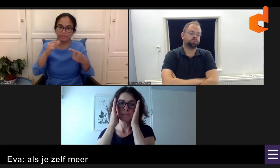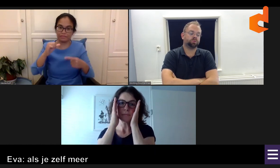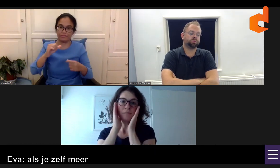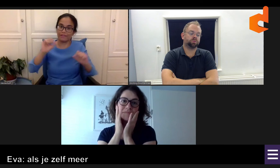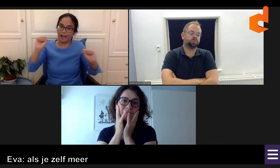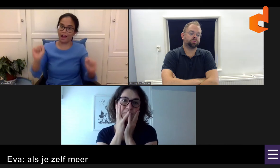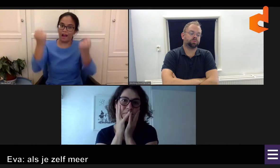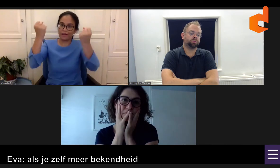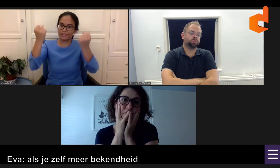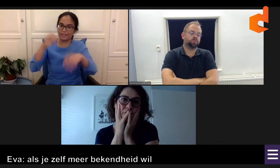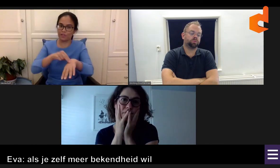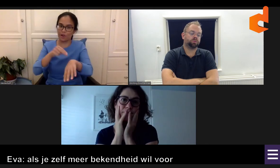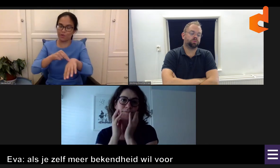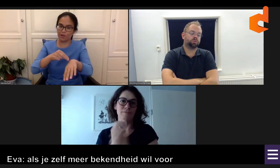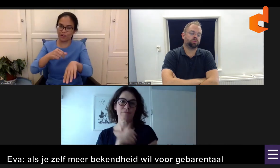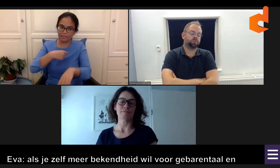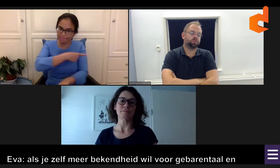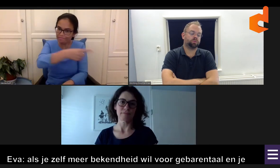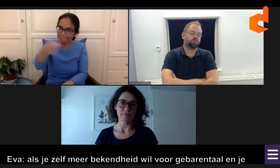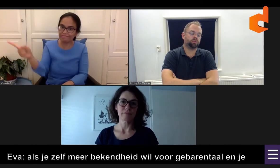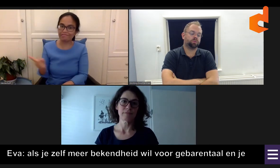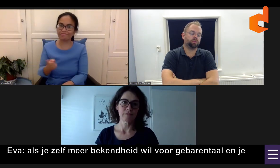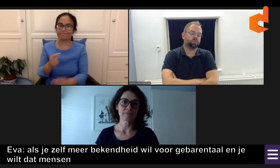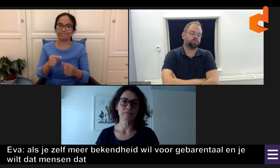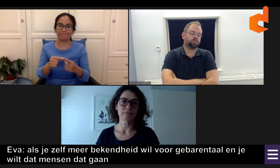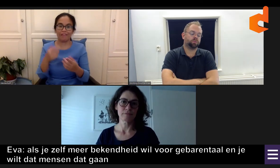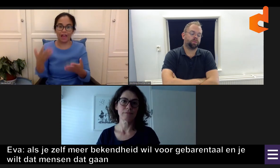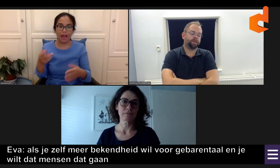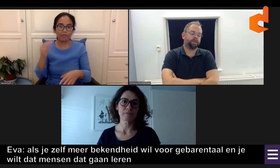leren, dan is het ook nodig dat je zelf in actie komt.